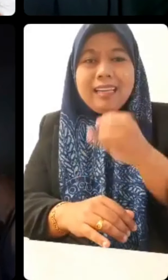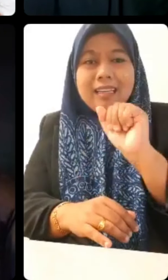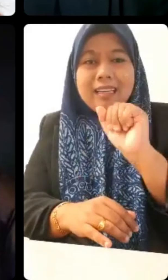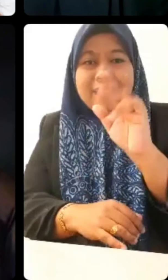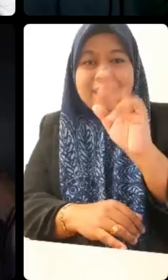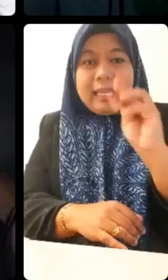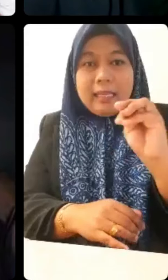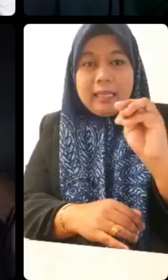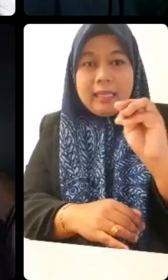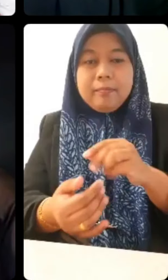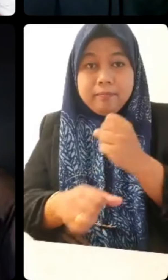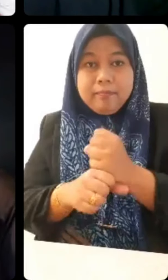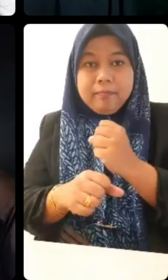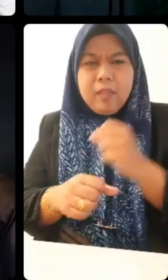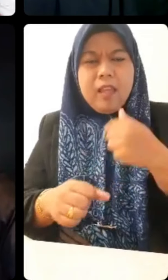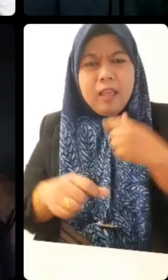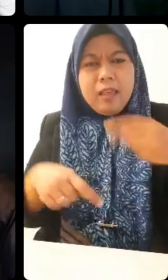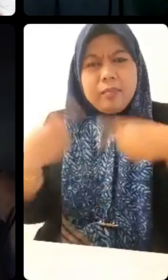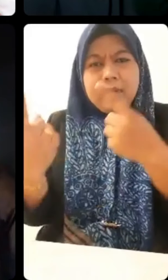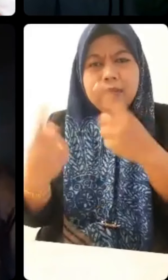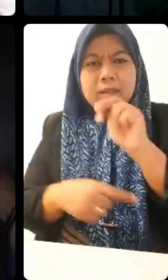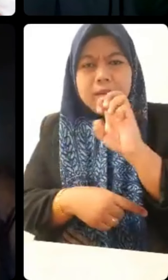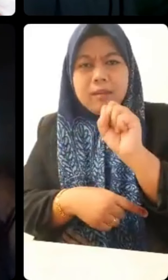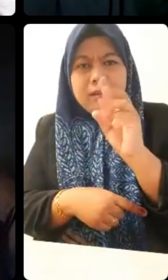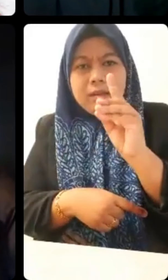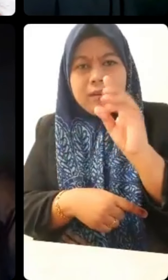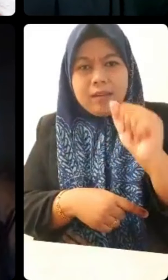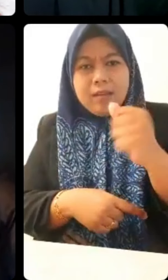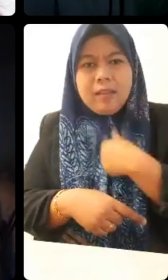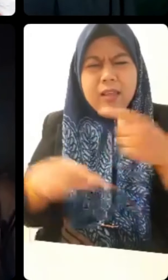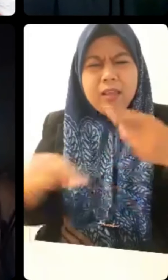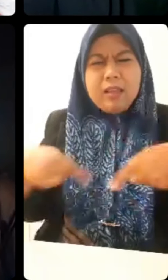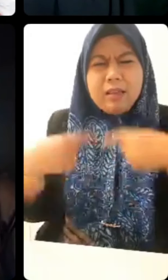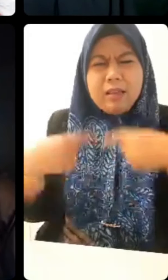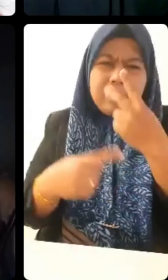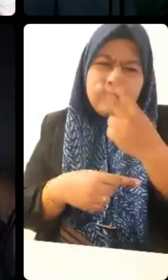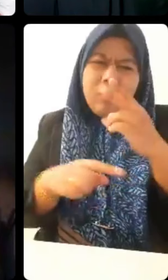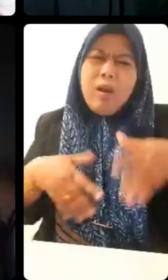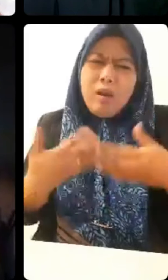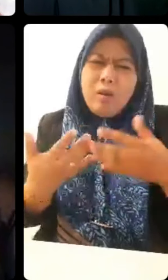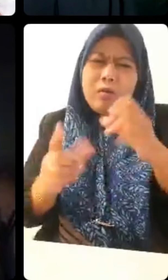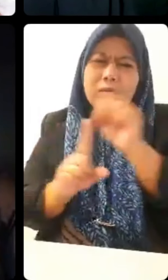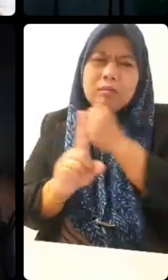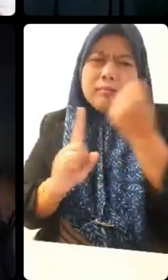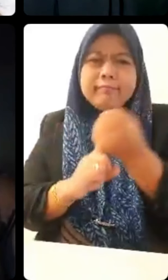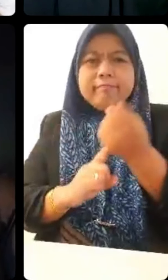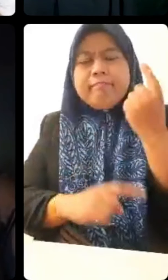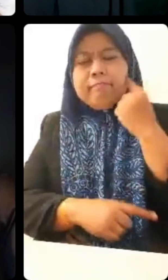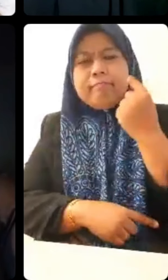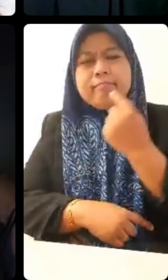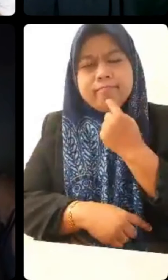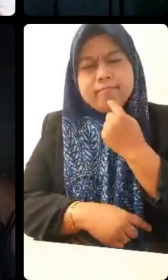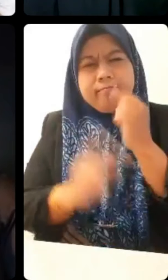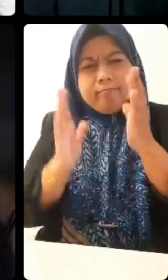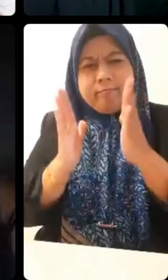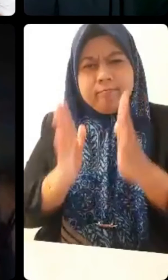NESDA dan just saja nak tengok bagaimana suasana orang pekak kan. Suasana orang pekak buat kelas